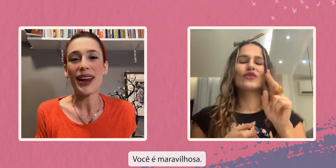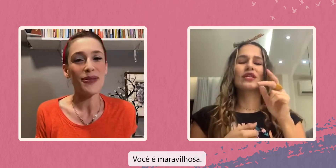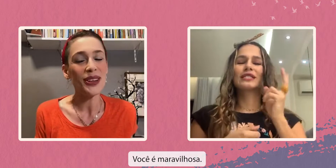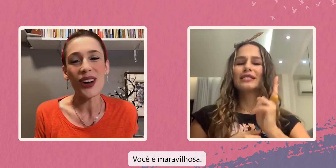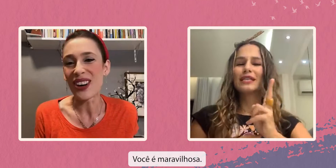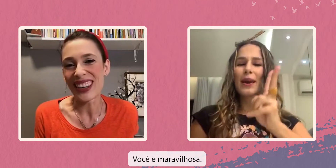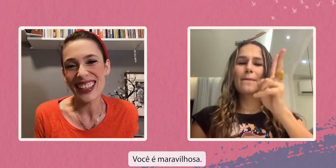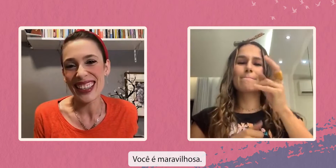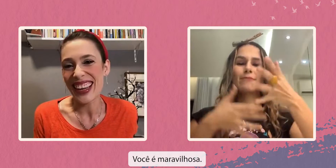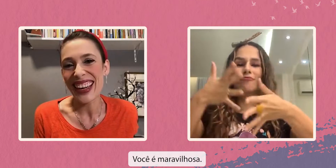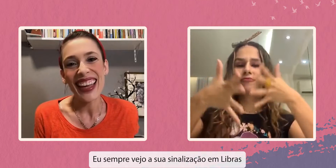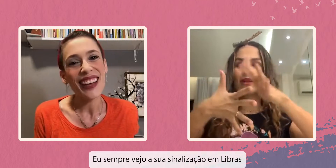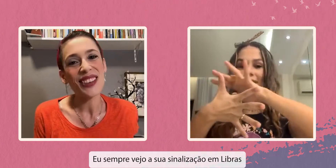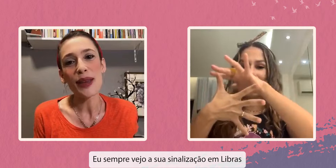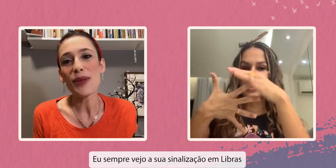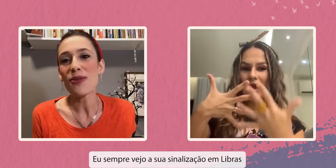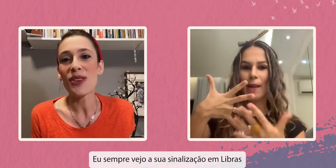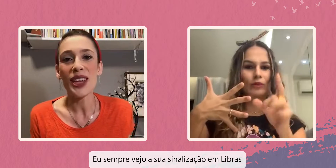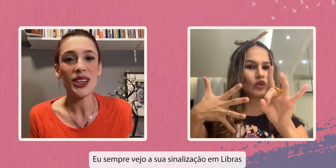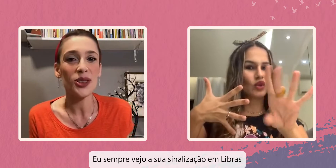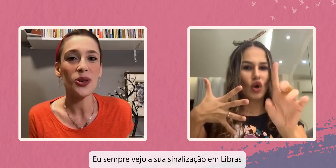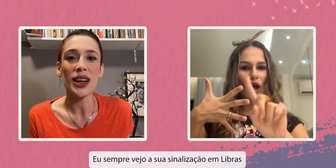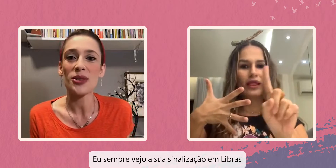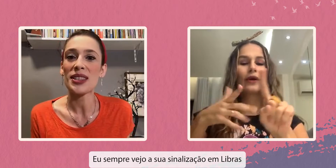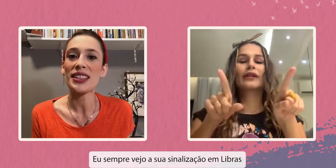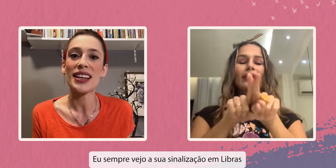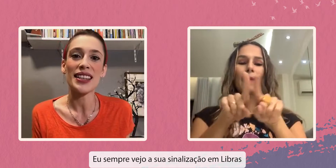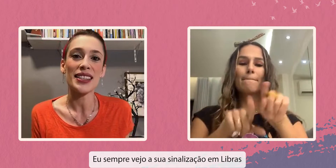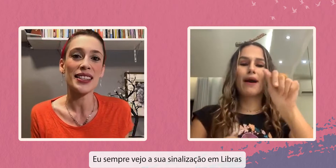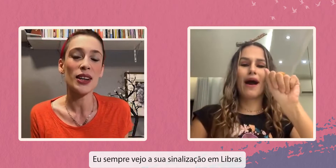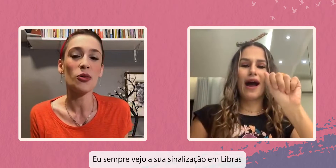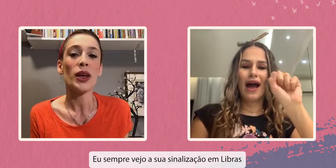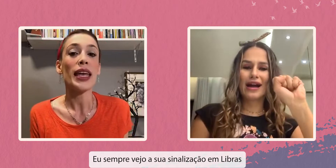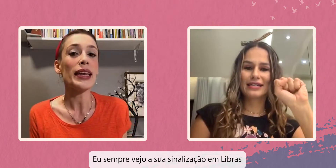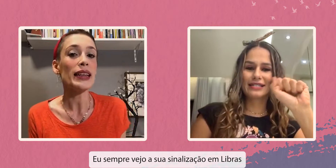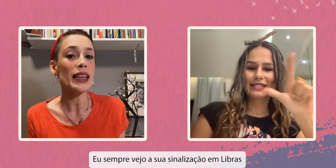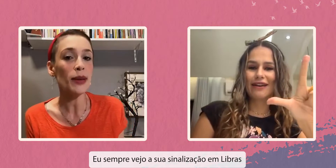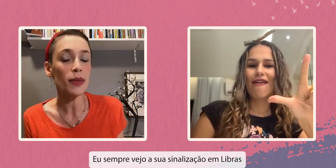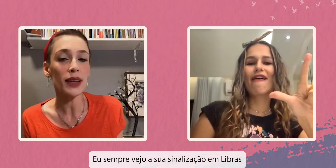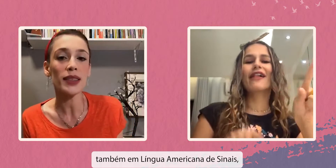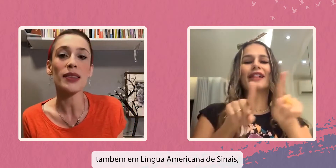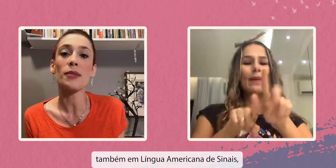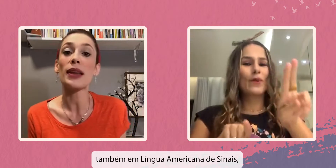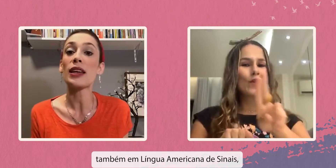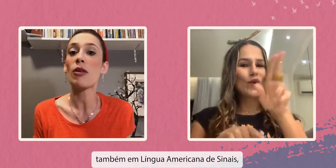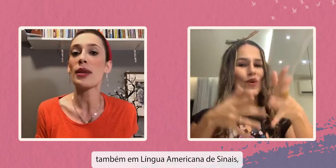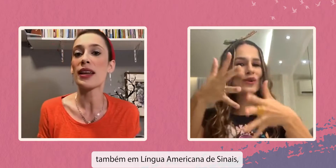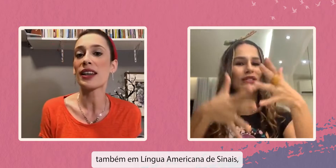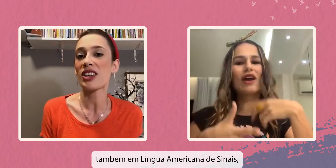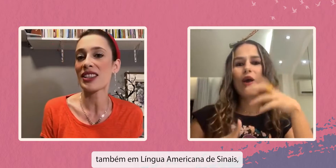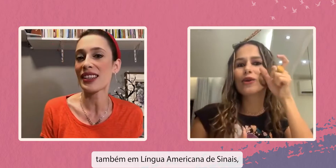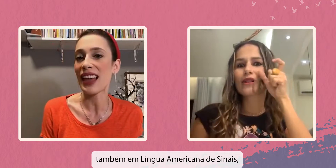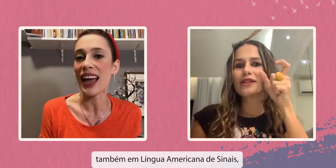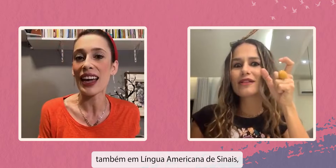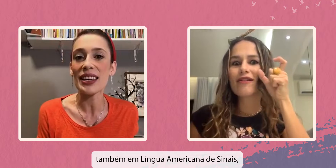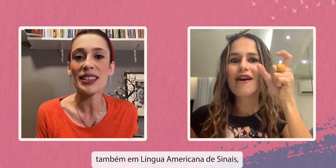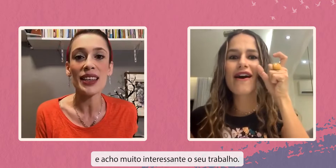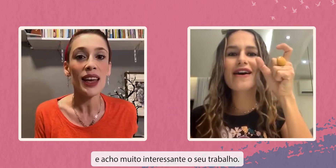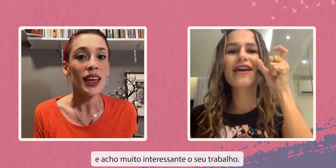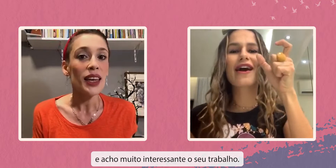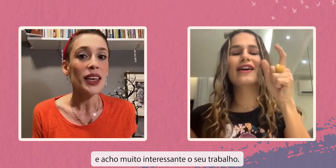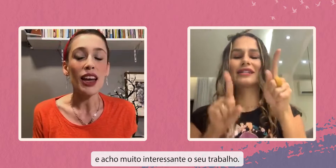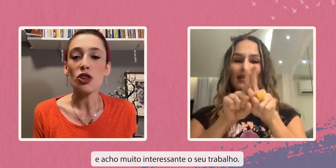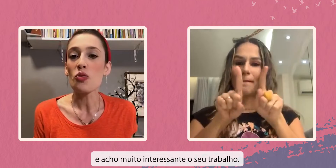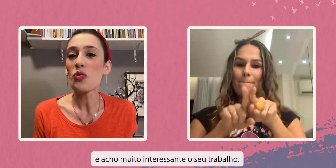é maravilhosa. Eu sempre vejo a sua sinalização em Libras, também em língua americana de